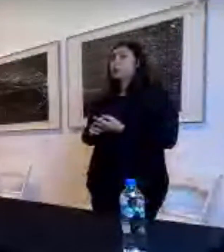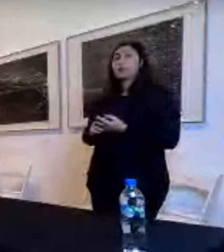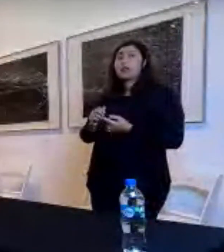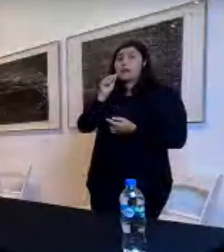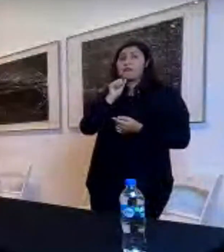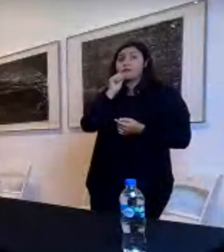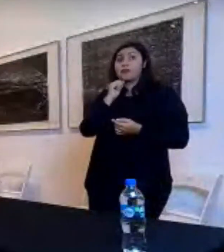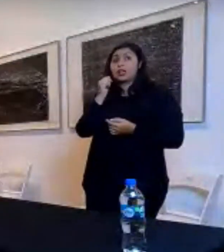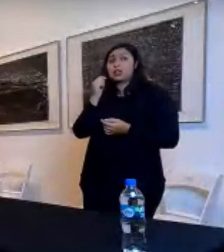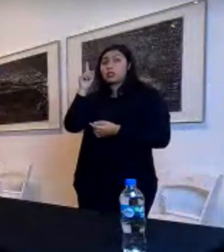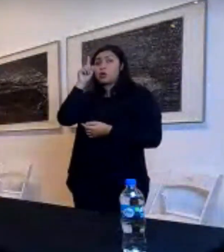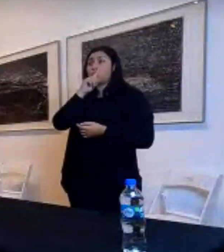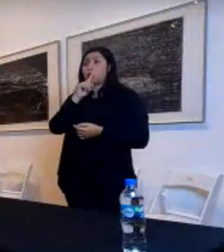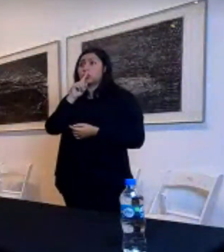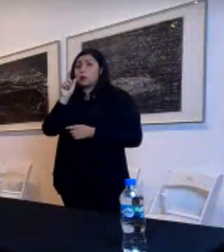Últimos invitados de la mesa,